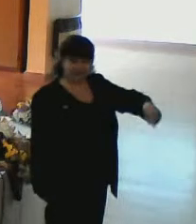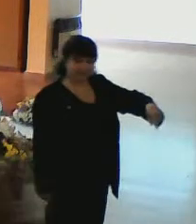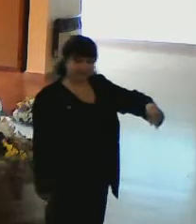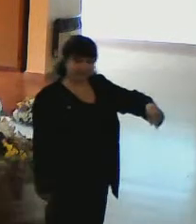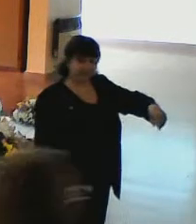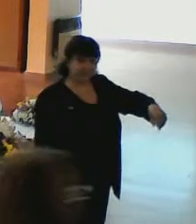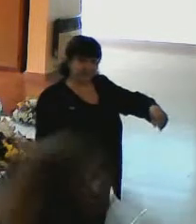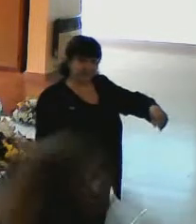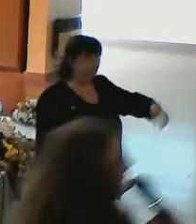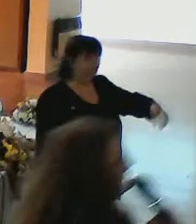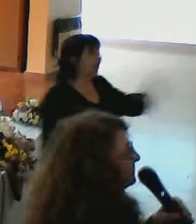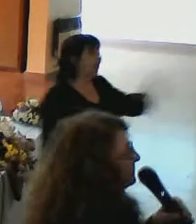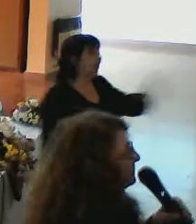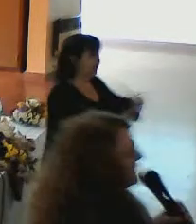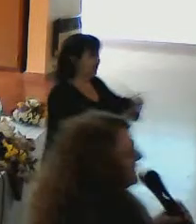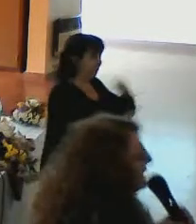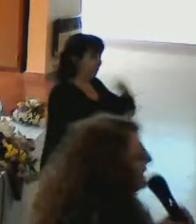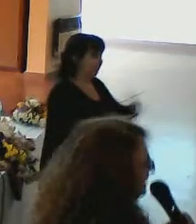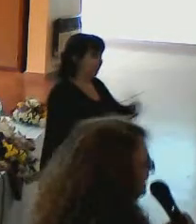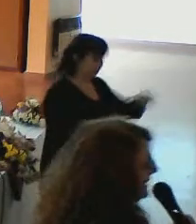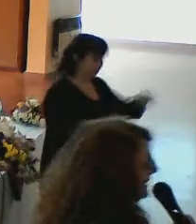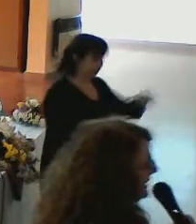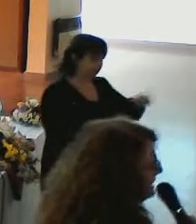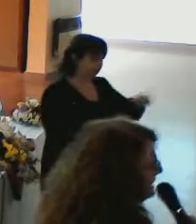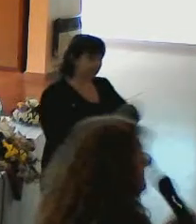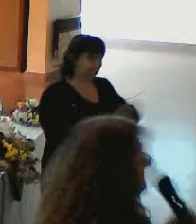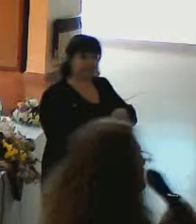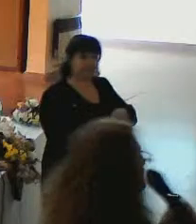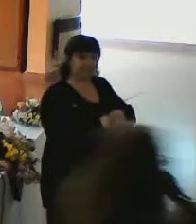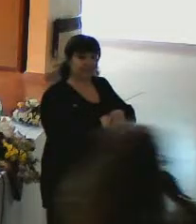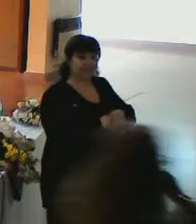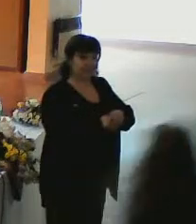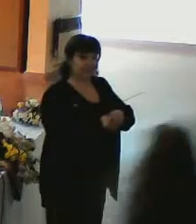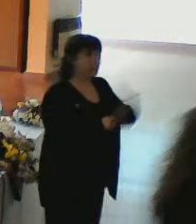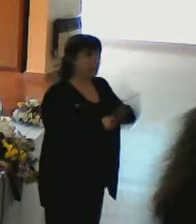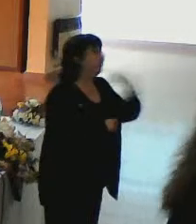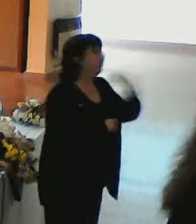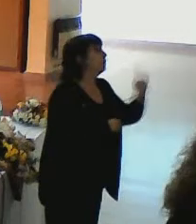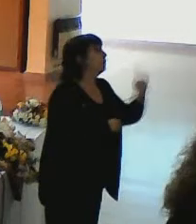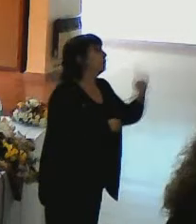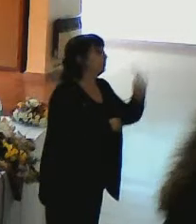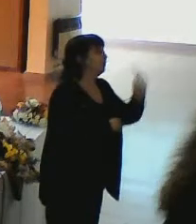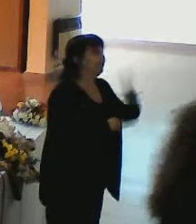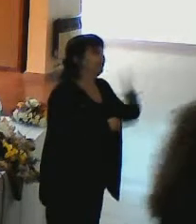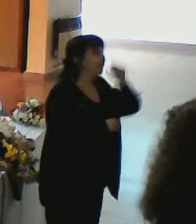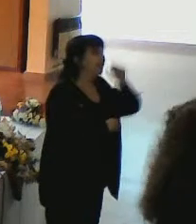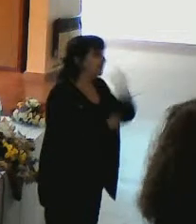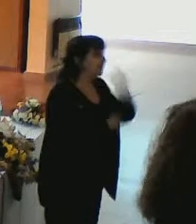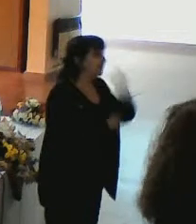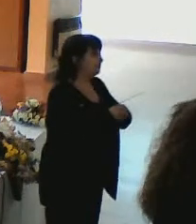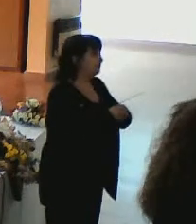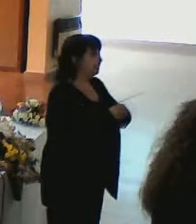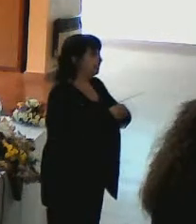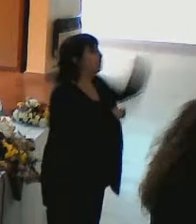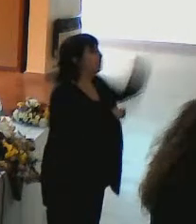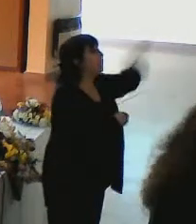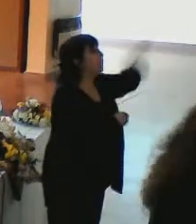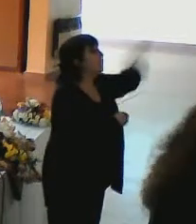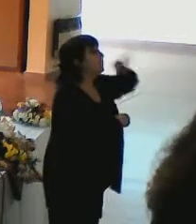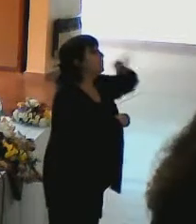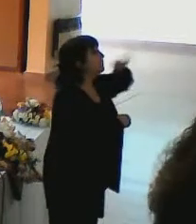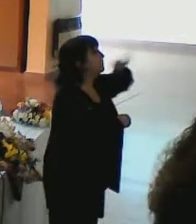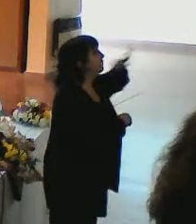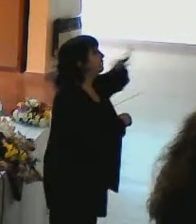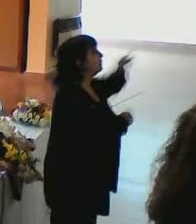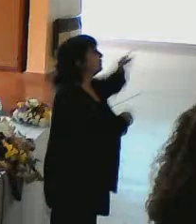Hacemos algunas preguntas y después pasamos al café, ¿les parece? Hablando de café, todo lo que se venda ahí en